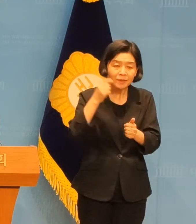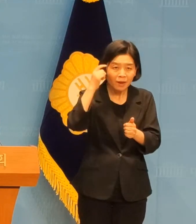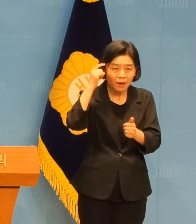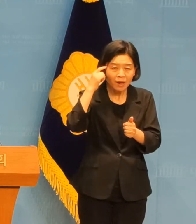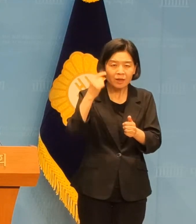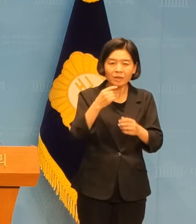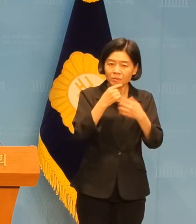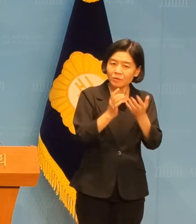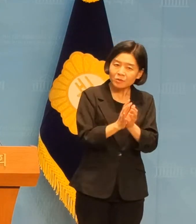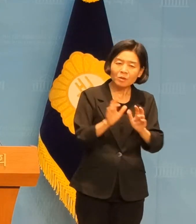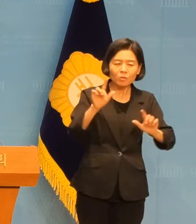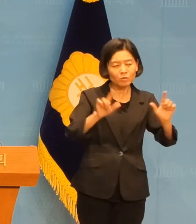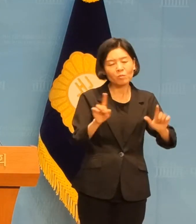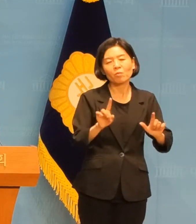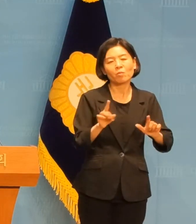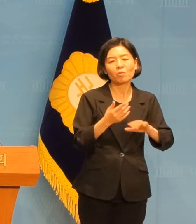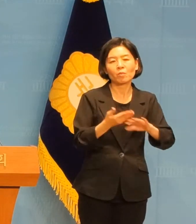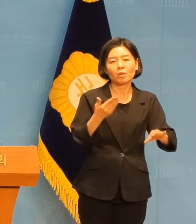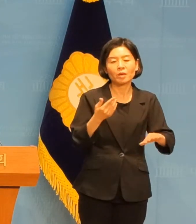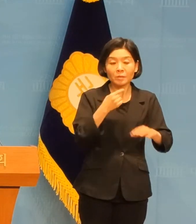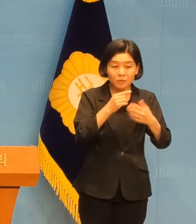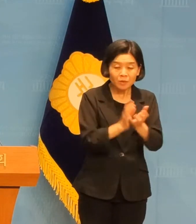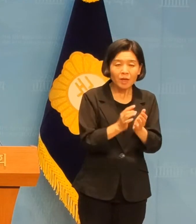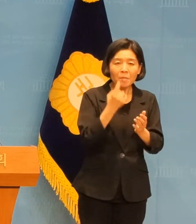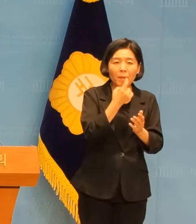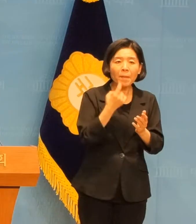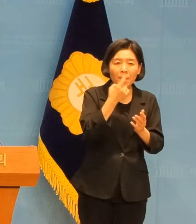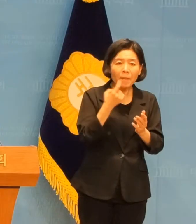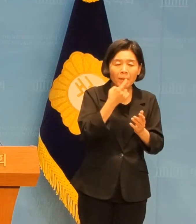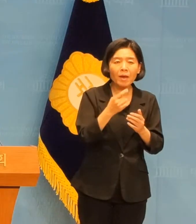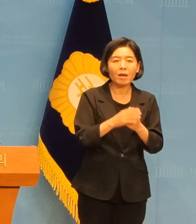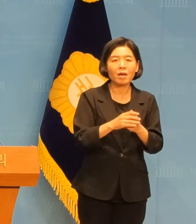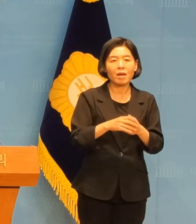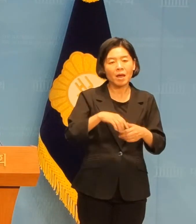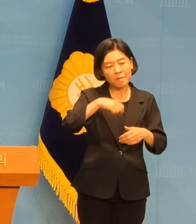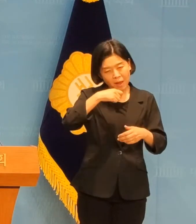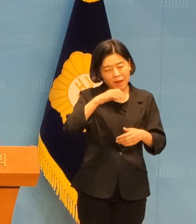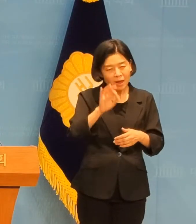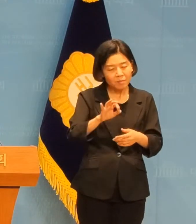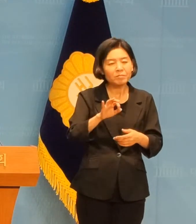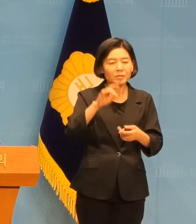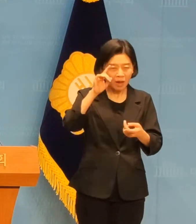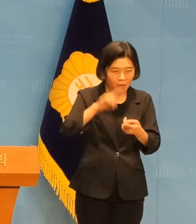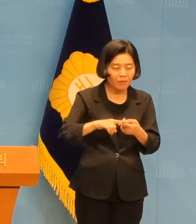보이고 있습니다. 민주당 역시 말로만 밥값하는 정치하자면서